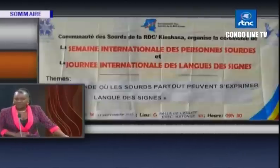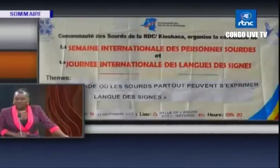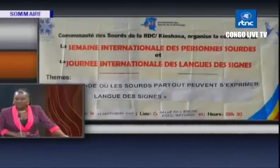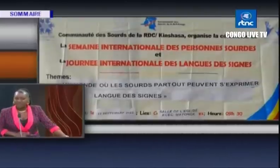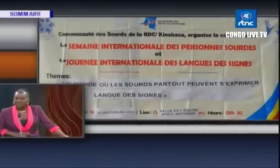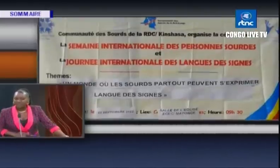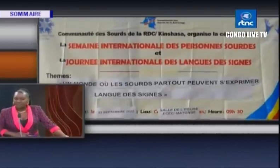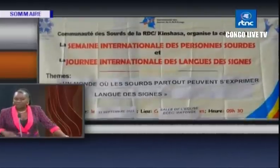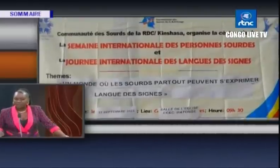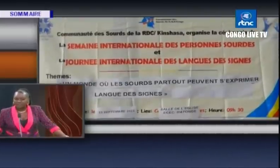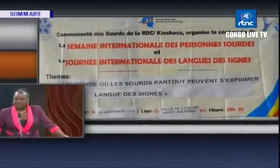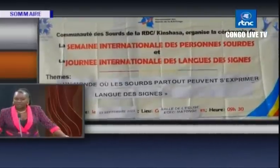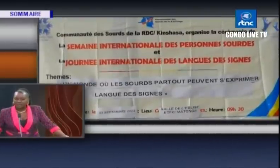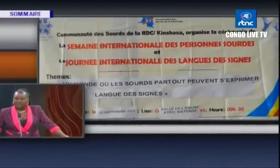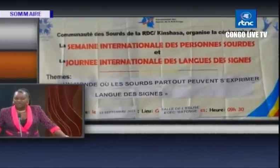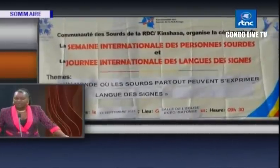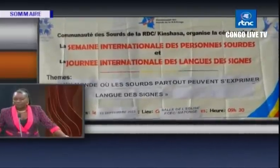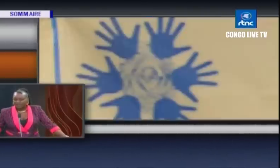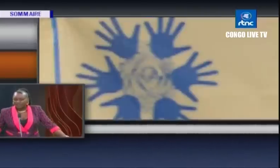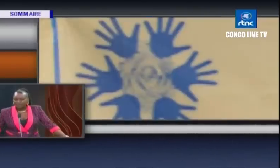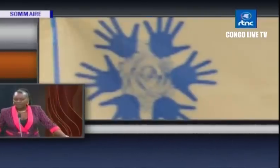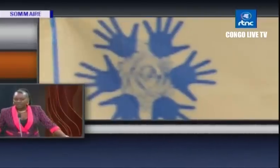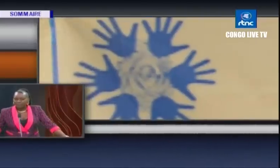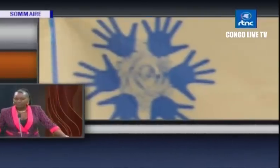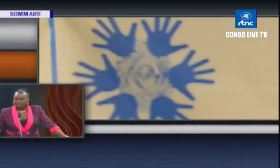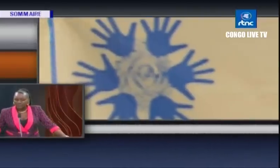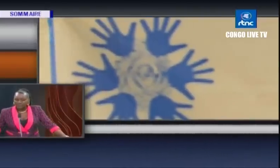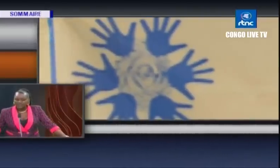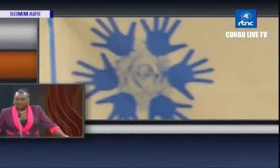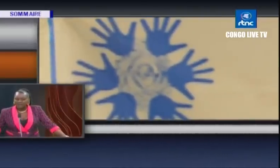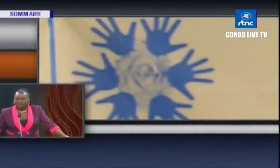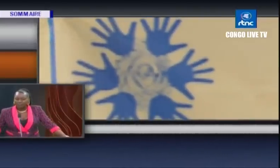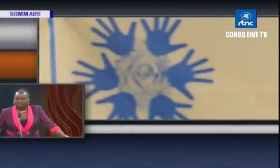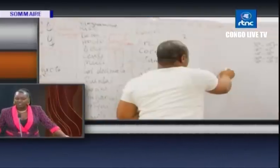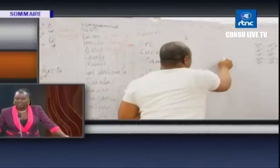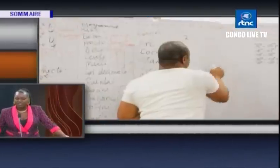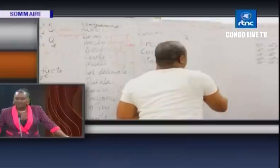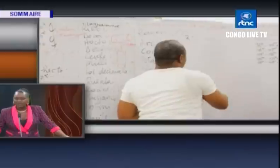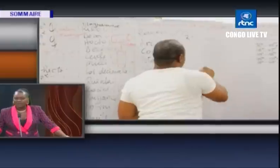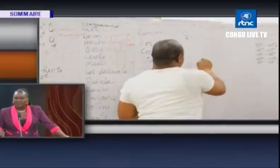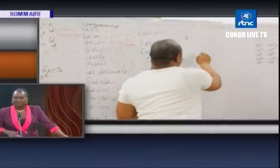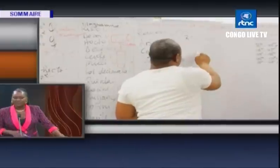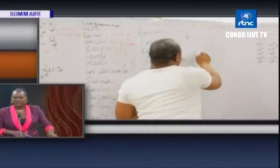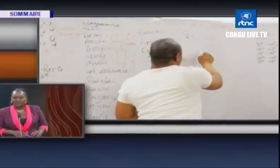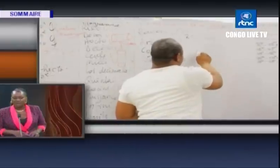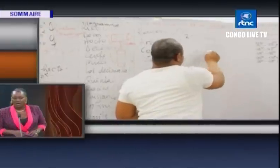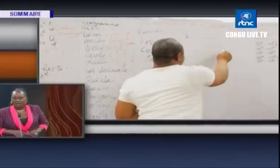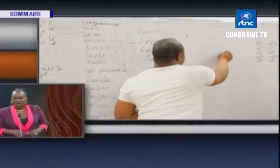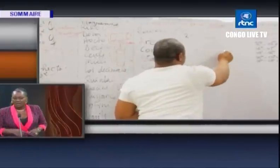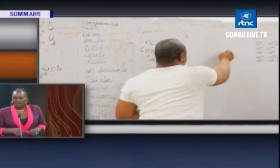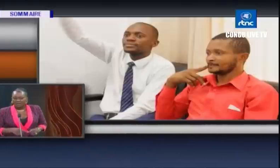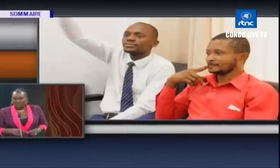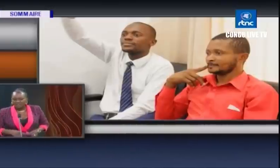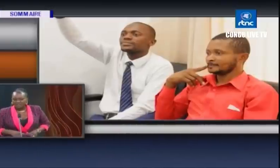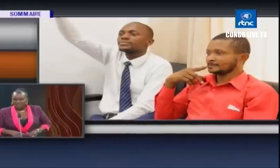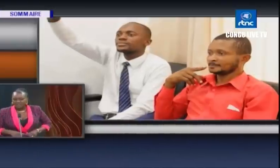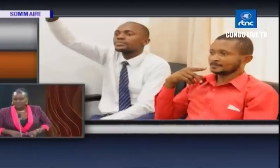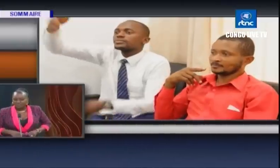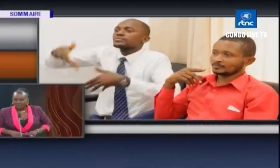et des signes. Cette journée est une occasion unique pour soutenir et protéger l'identité linguistique et la diversité culturelle de